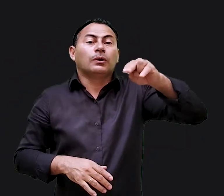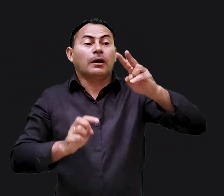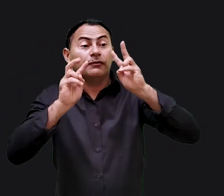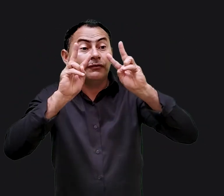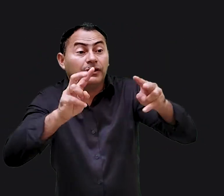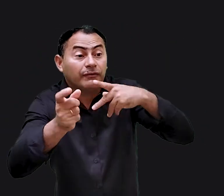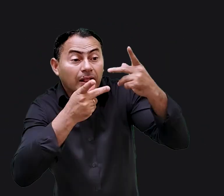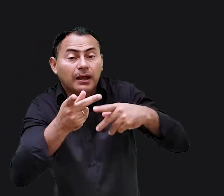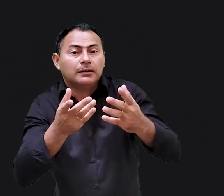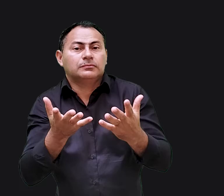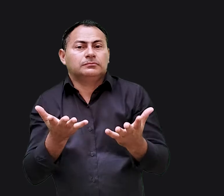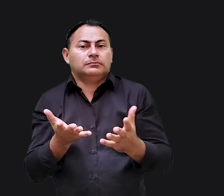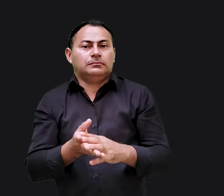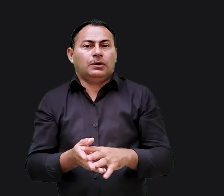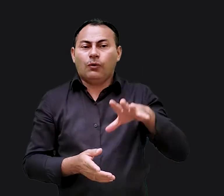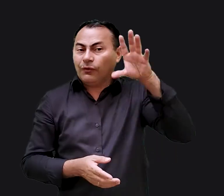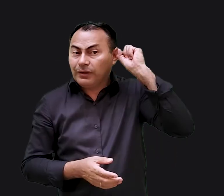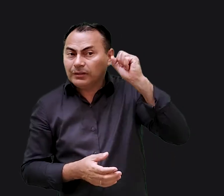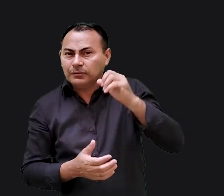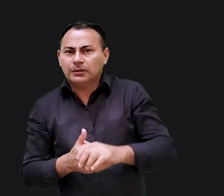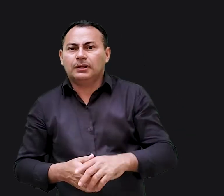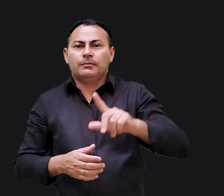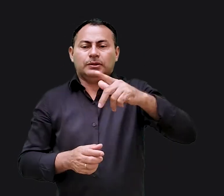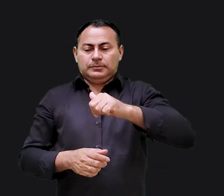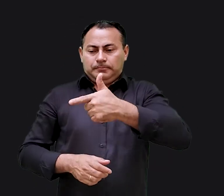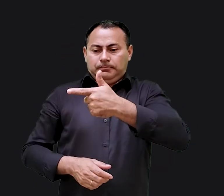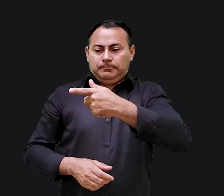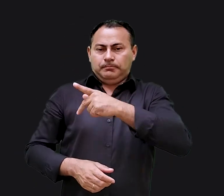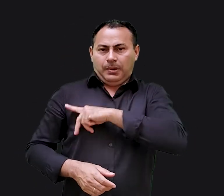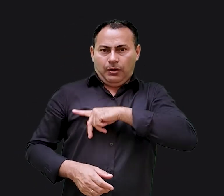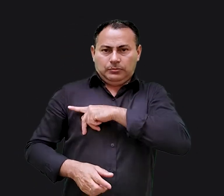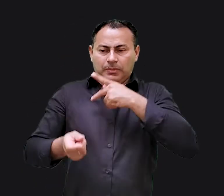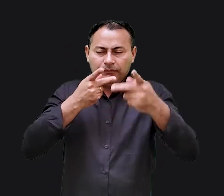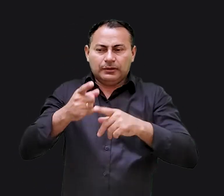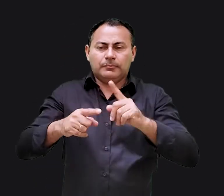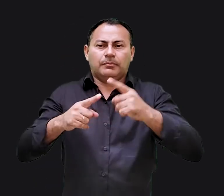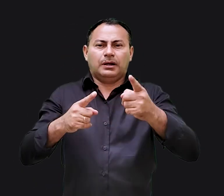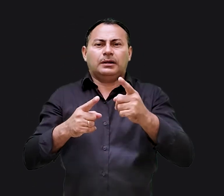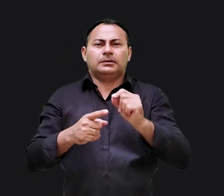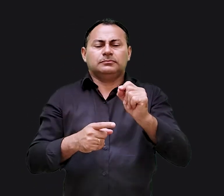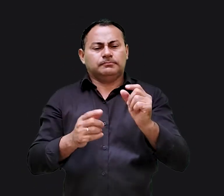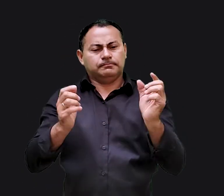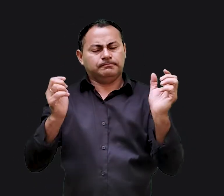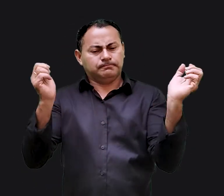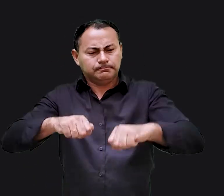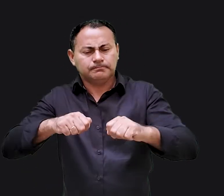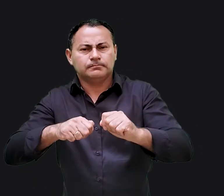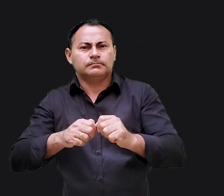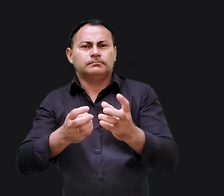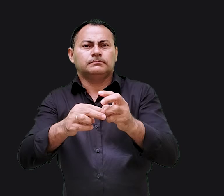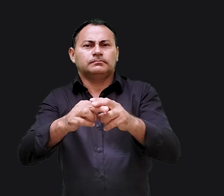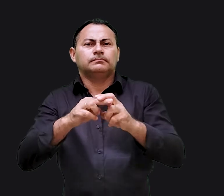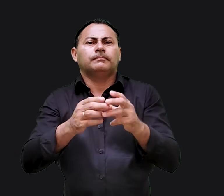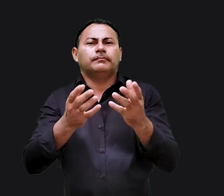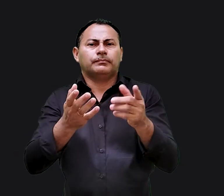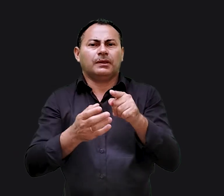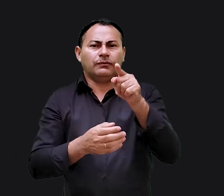tinha ouvido. Depois de declarar isso, Paulo pergunta, mas quem está capacitado para tanto?